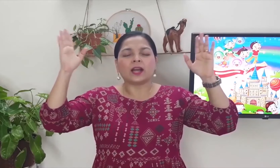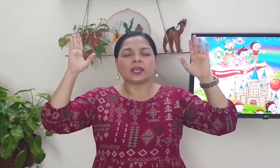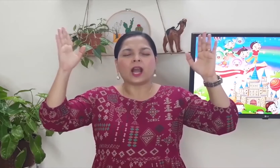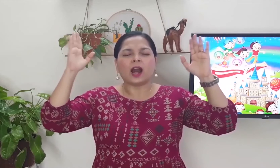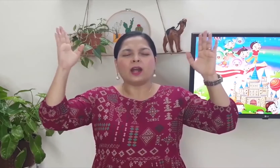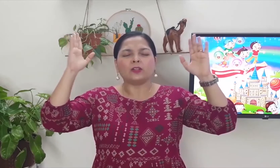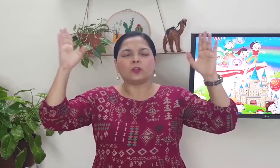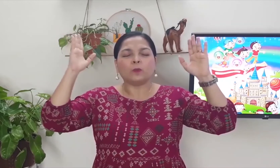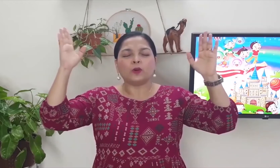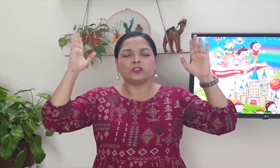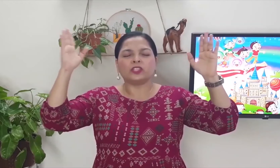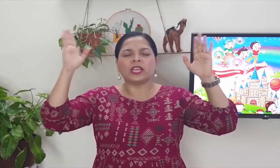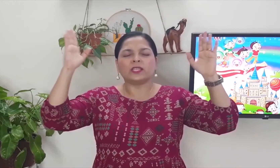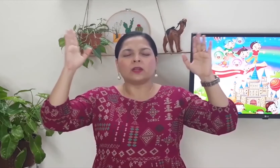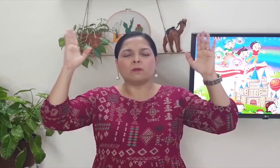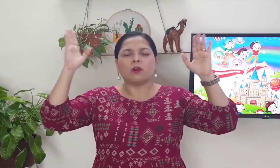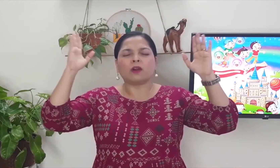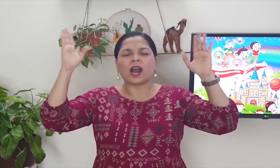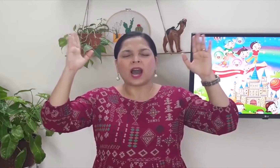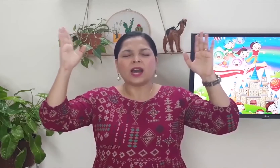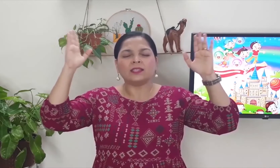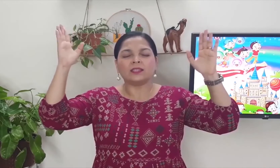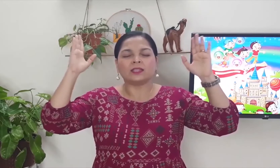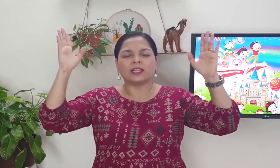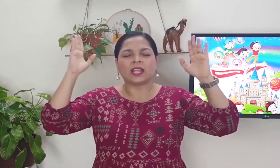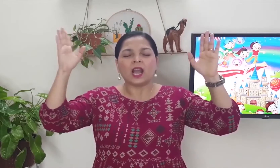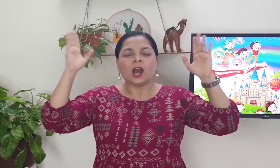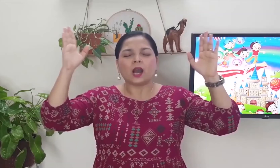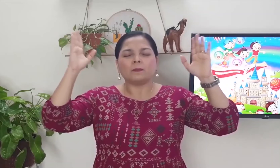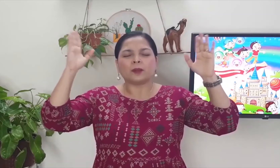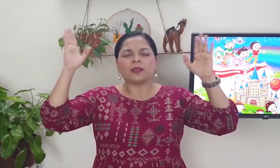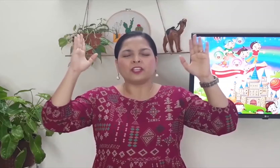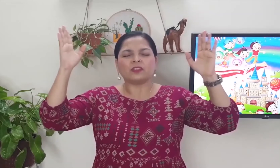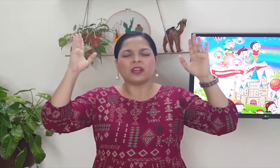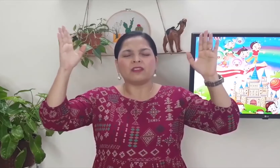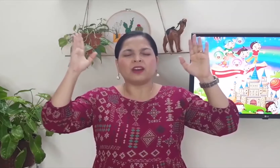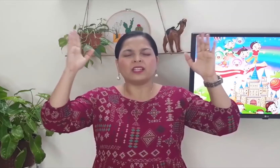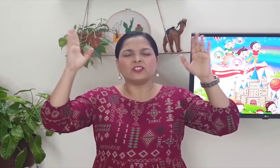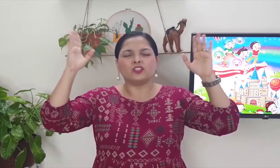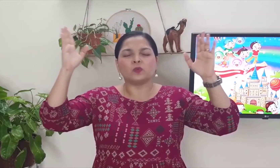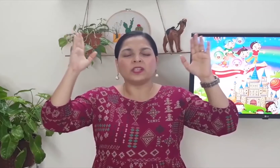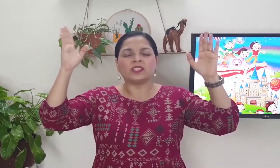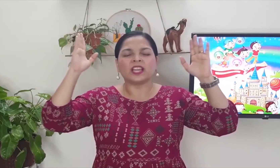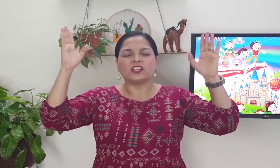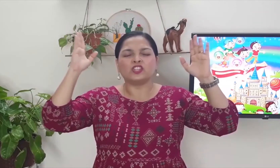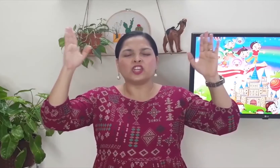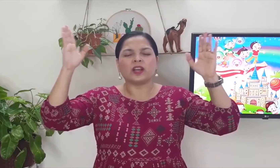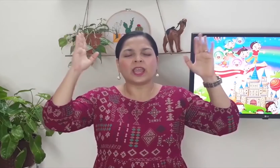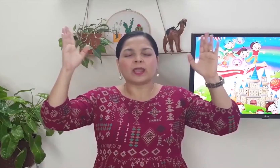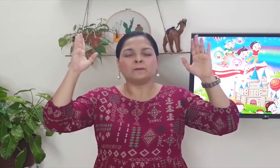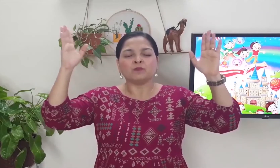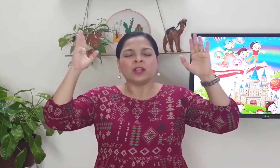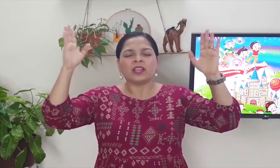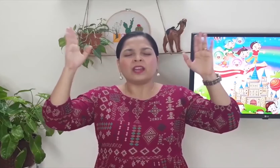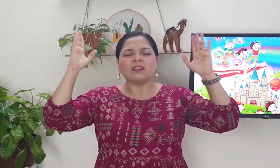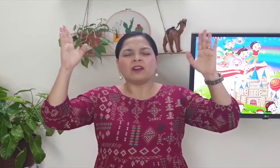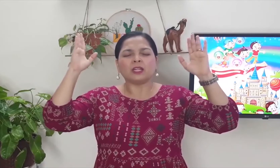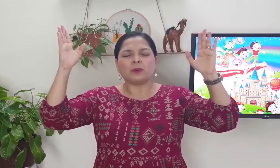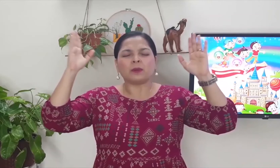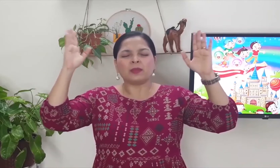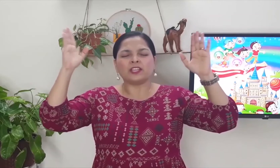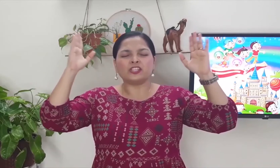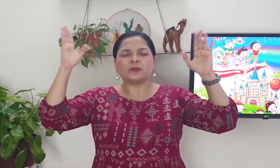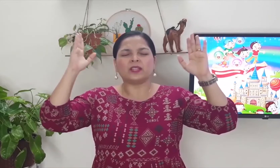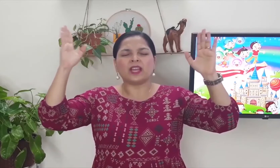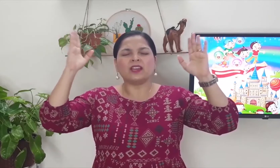हालेलुया, धन्यवाद परमेश्वर पिता। जब म प्रार्थना गरिरहेको छु, म विश्वासमा घोषणा गर्छु कि मेरो प्रार्थनामा चाहिँ हरेक व्यक्तिको जीवनमा